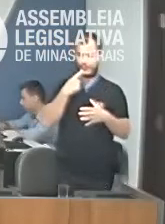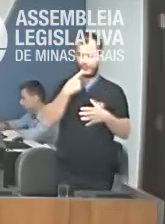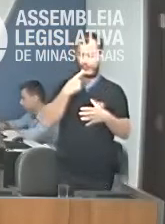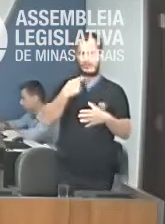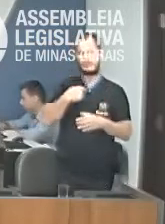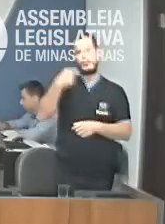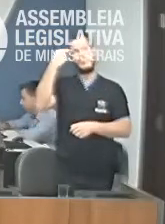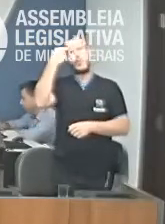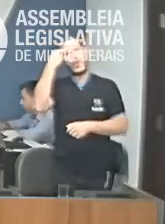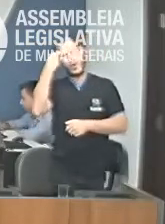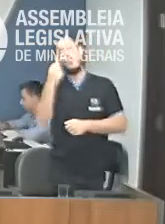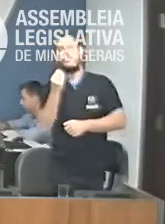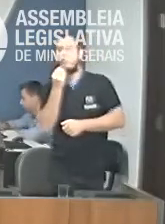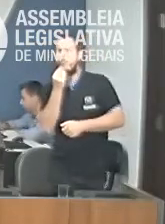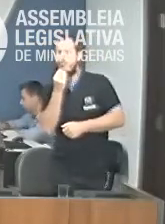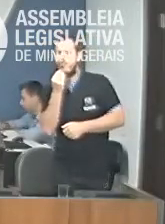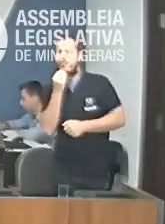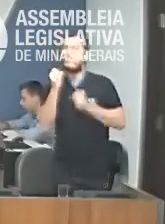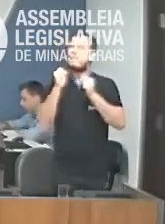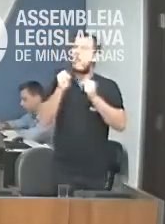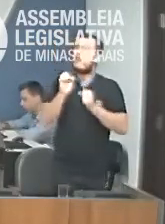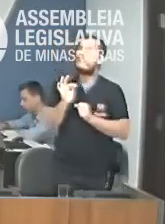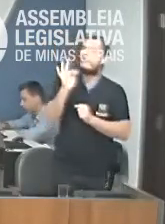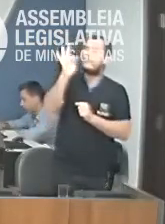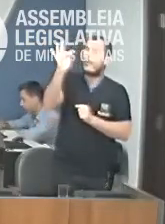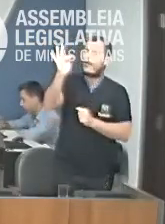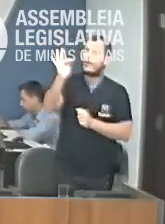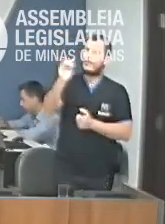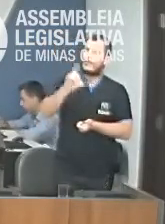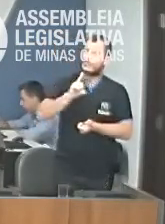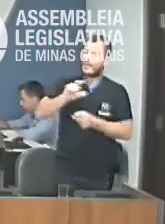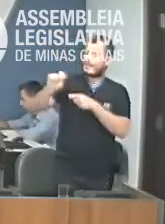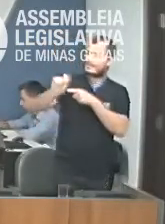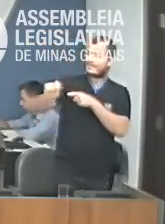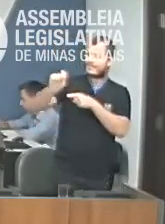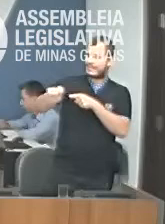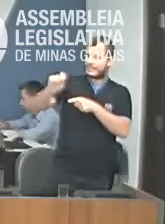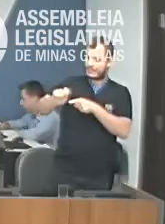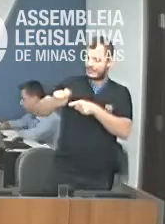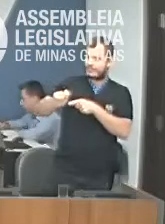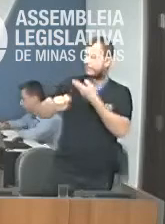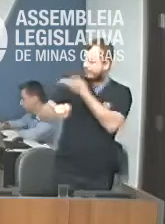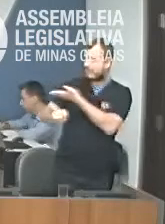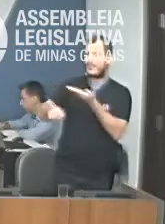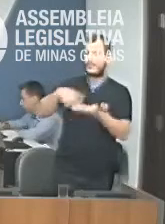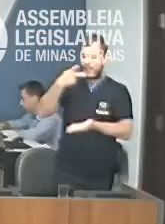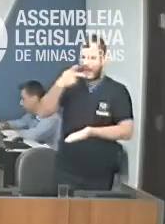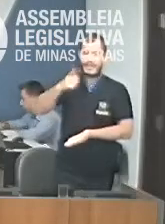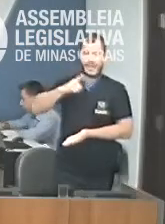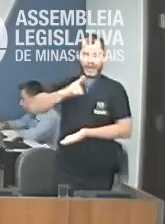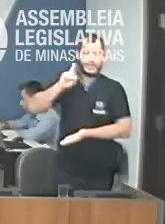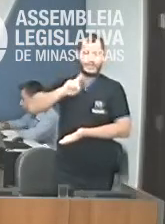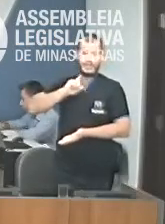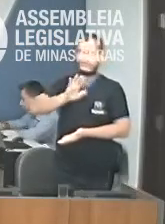que não tenham atendimento é adequado para o surdo em línguas de sinais né